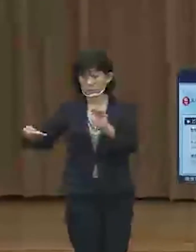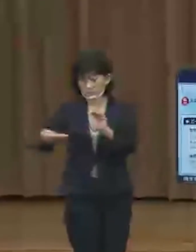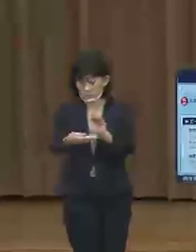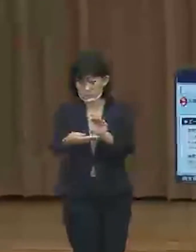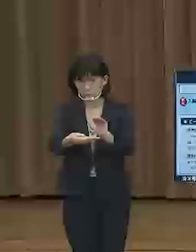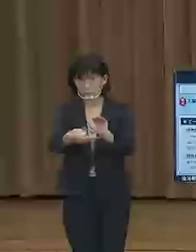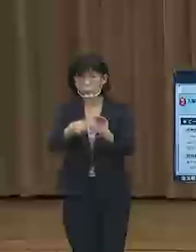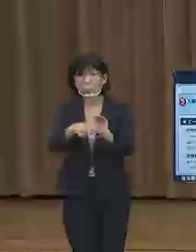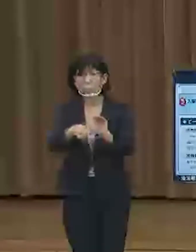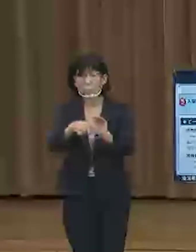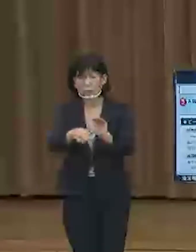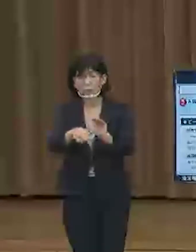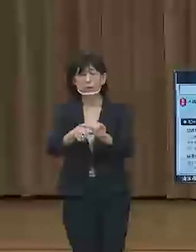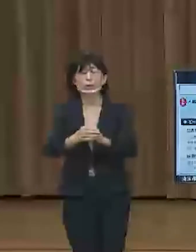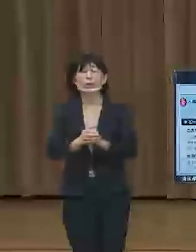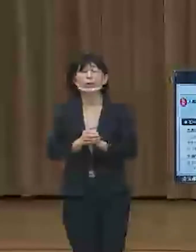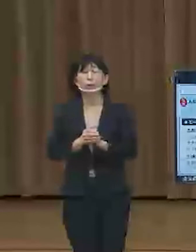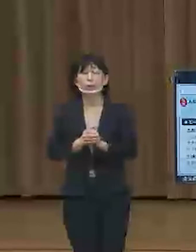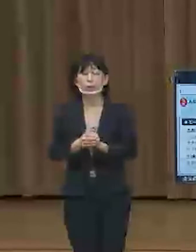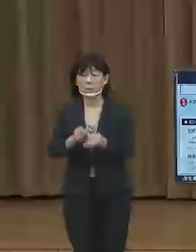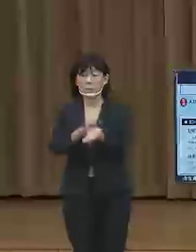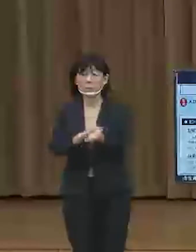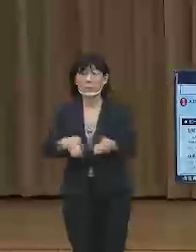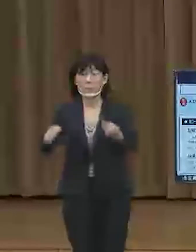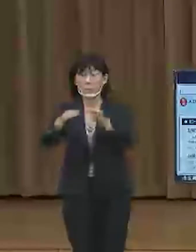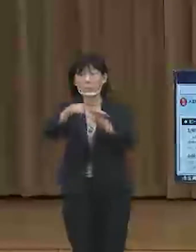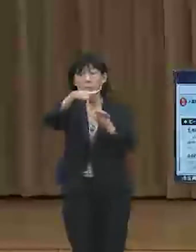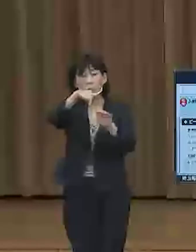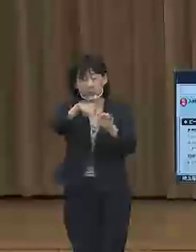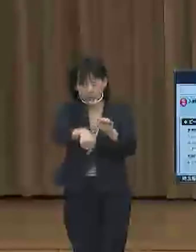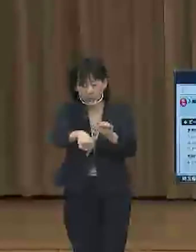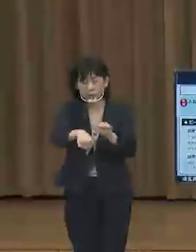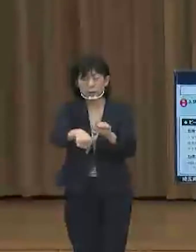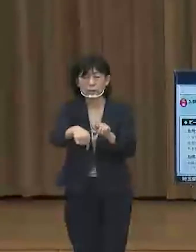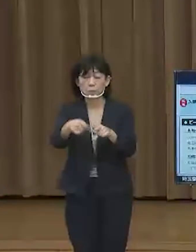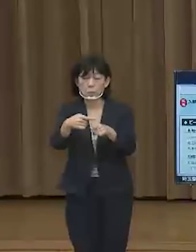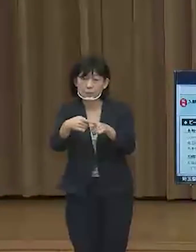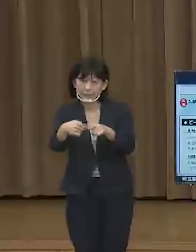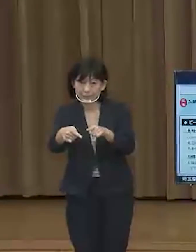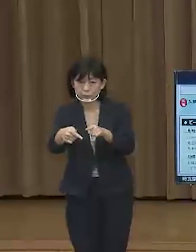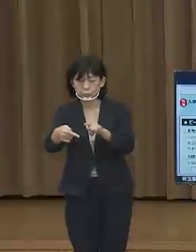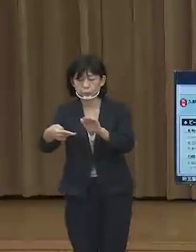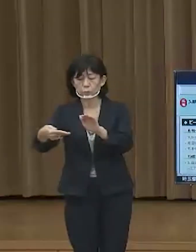皆さんご存知のとおり、病院の中の一般病床